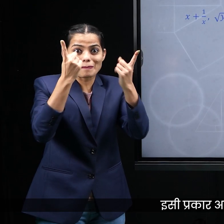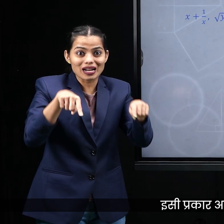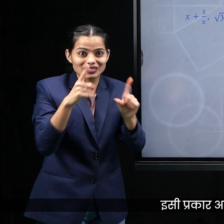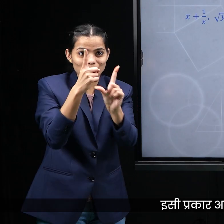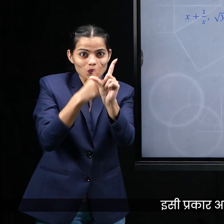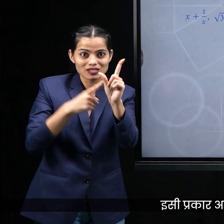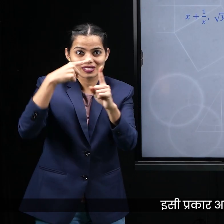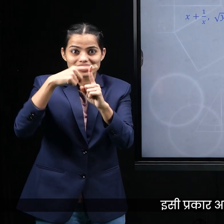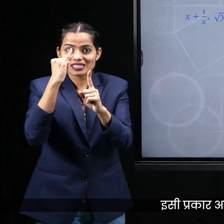6,